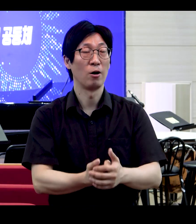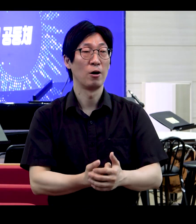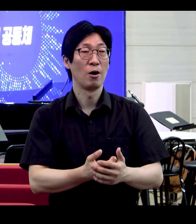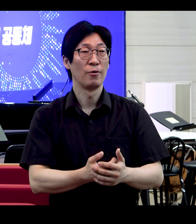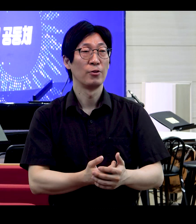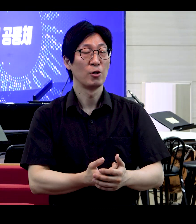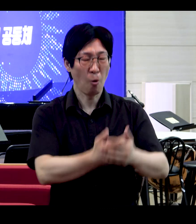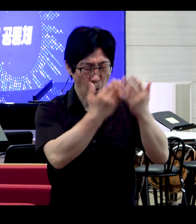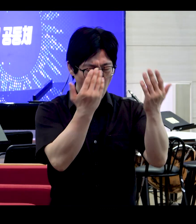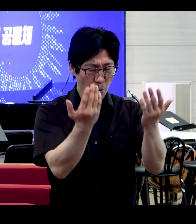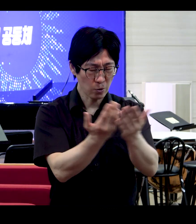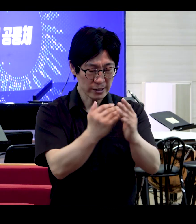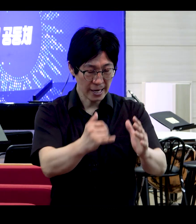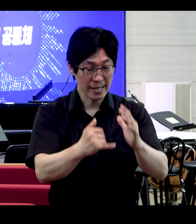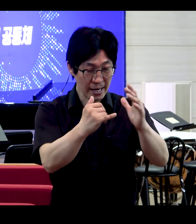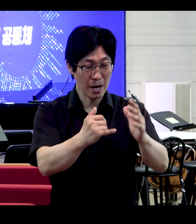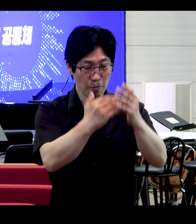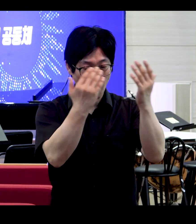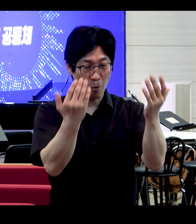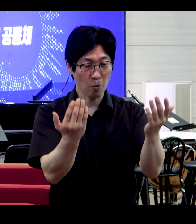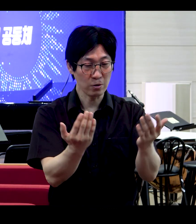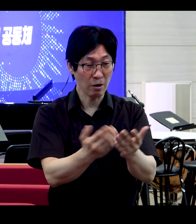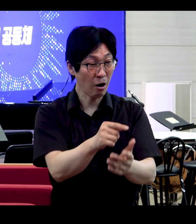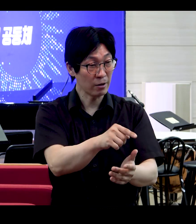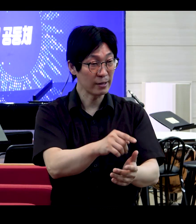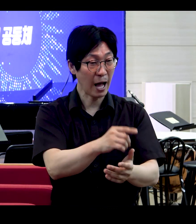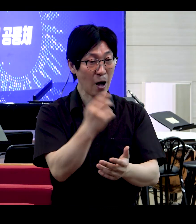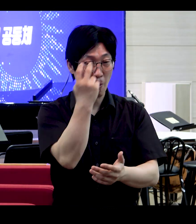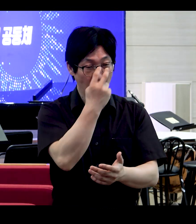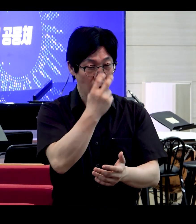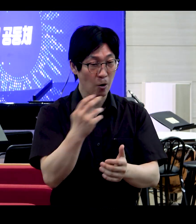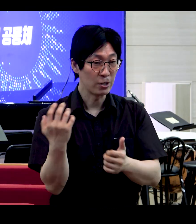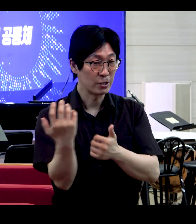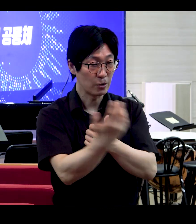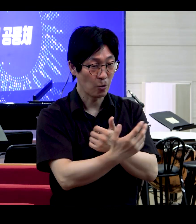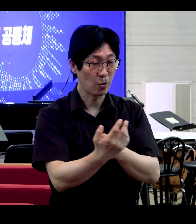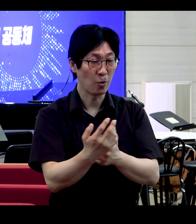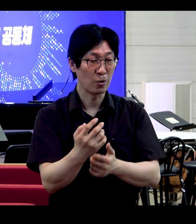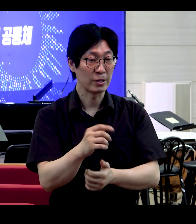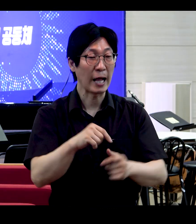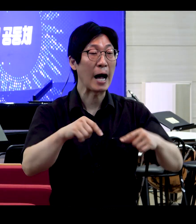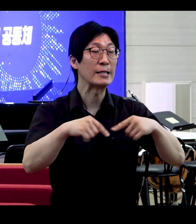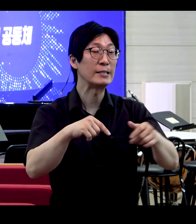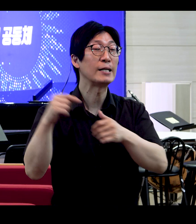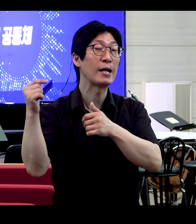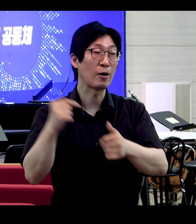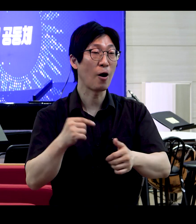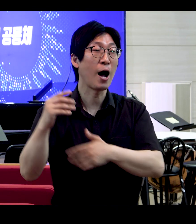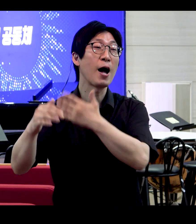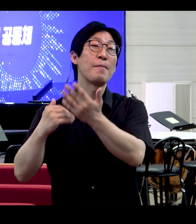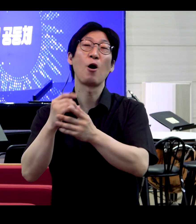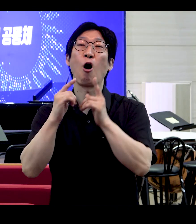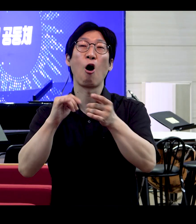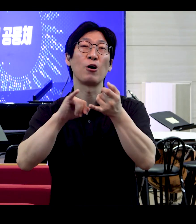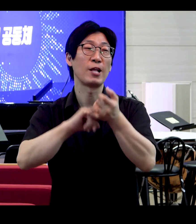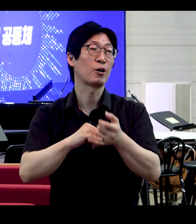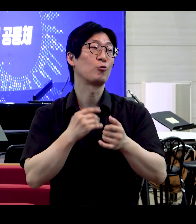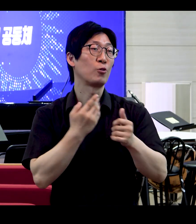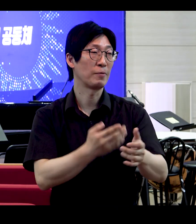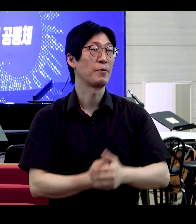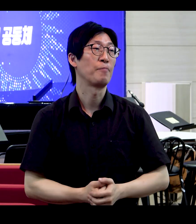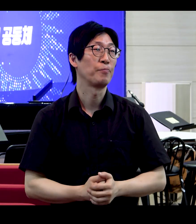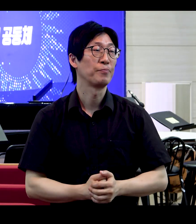그대로 이 온 세상에 있는 모든 것들을 관리하고 지키고 다스리면서 그렇게 살아가라는 거예요.